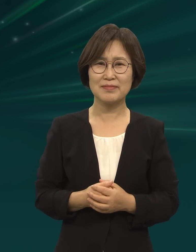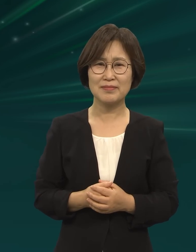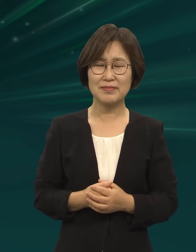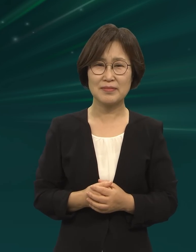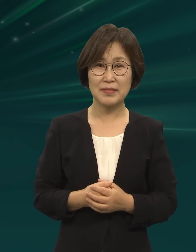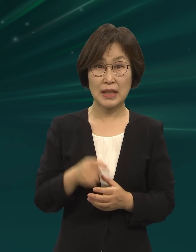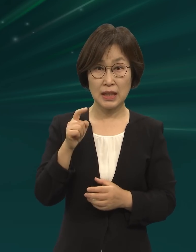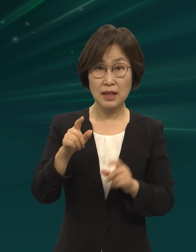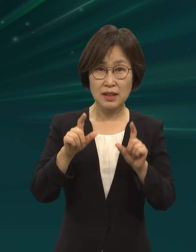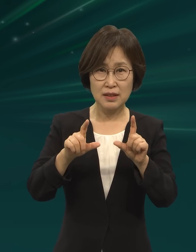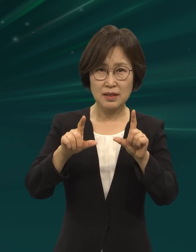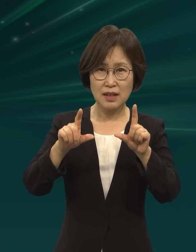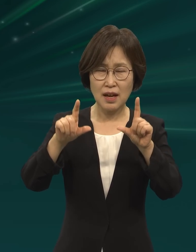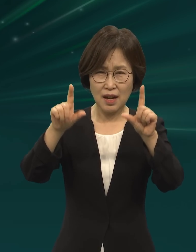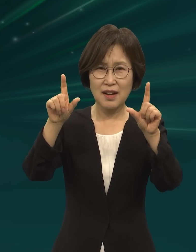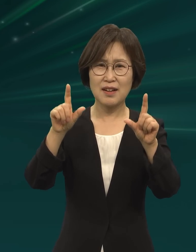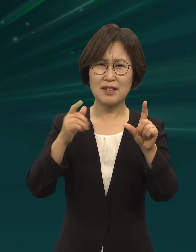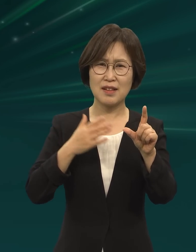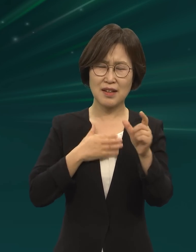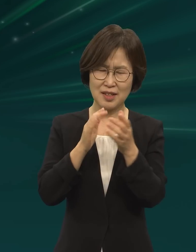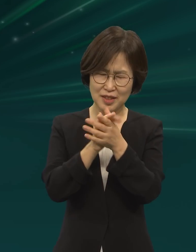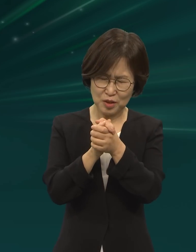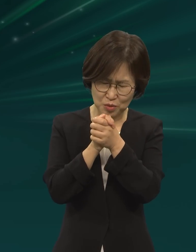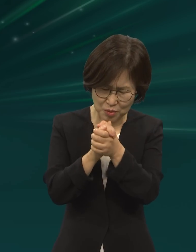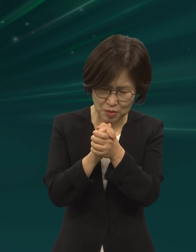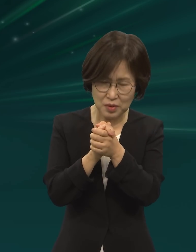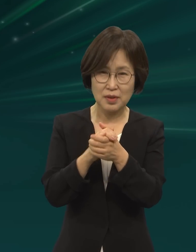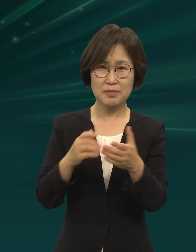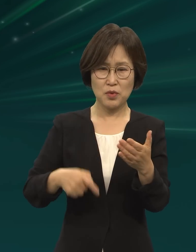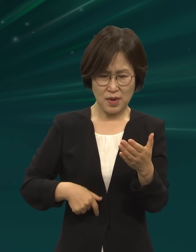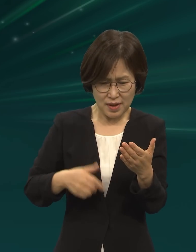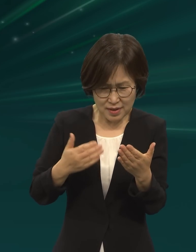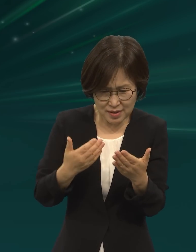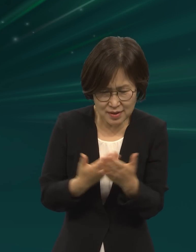그리고 그날을 제가 기도하면서 주님 앞에 회개를 하고